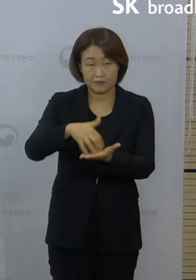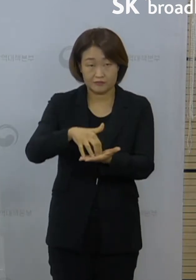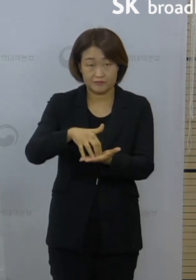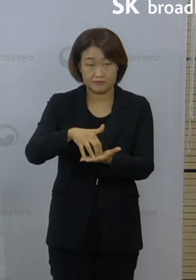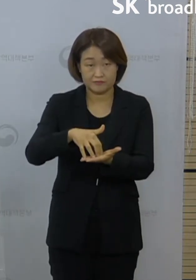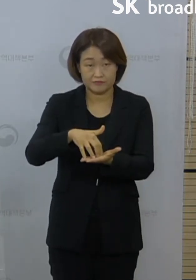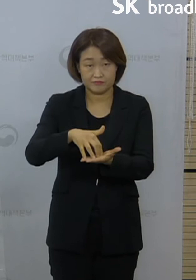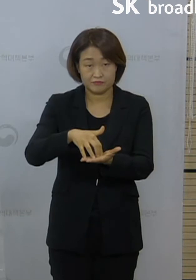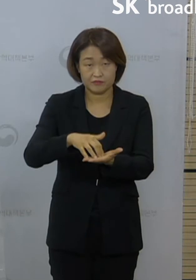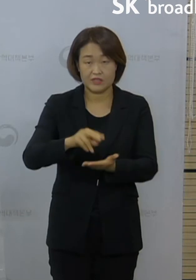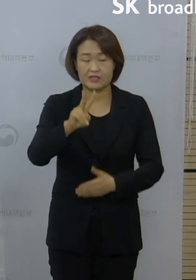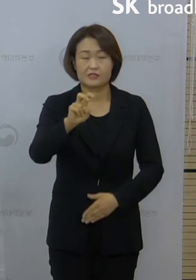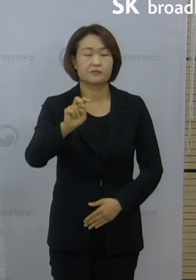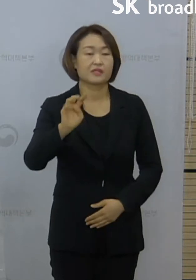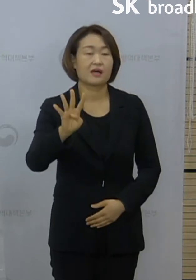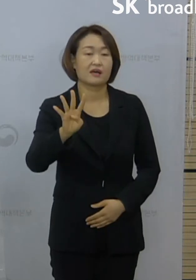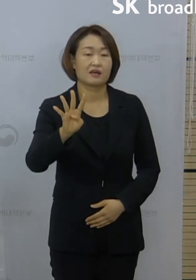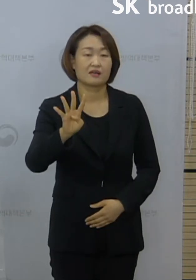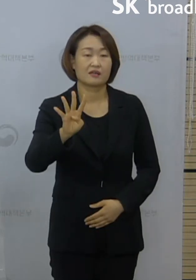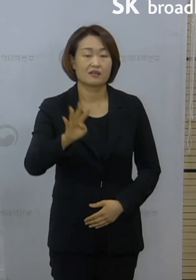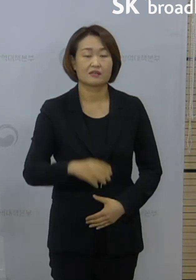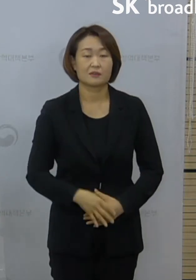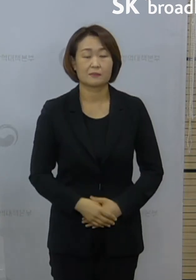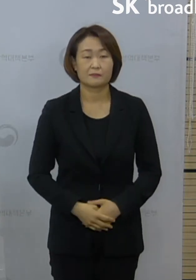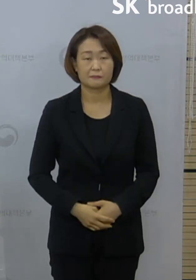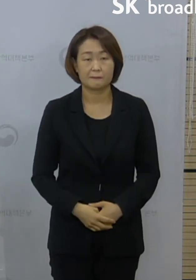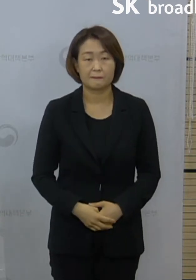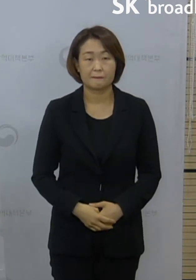현재까지 총 24명 입니다